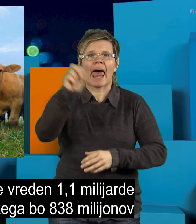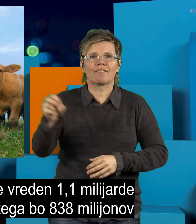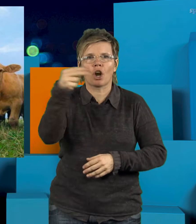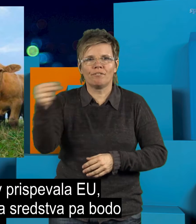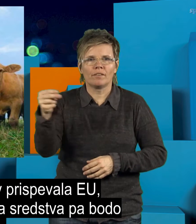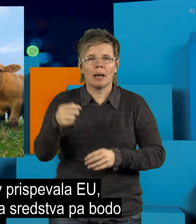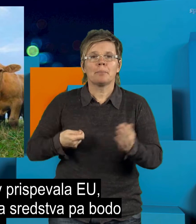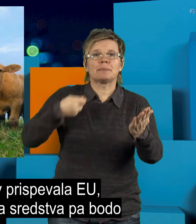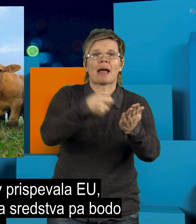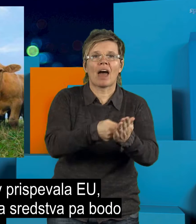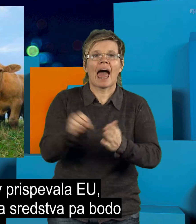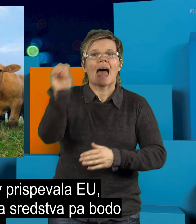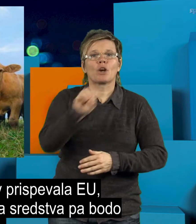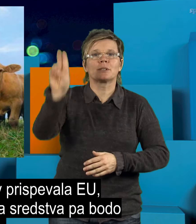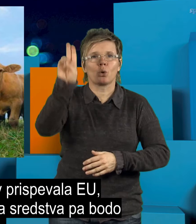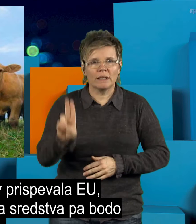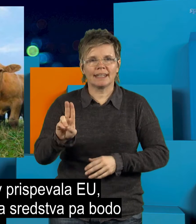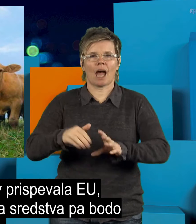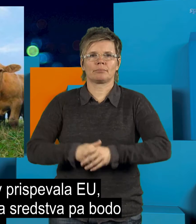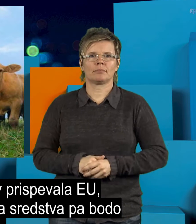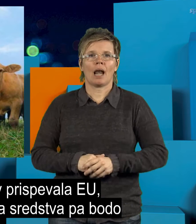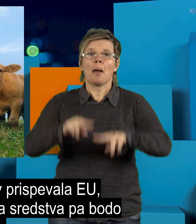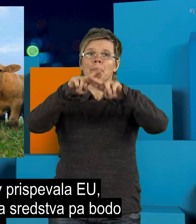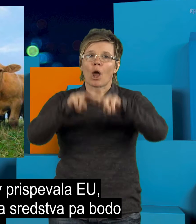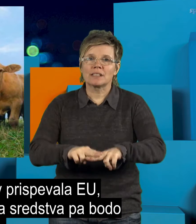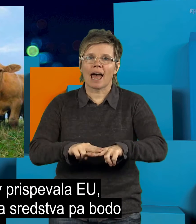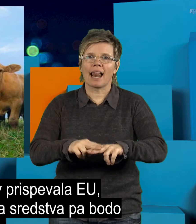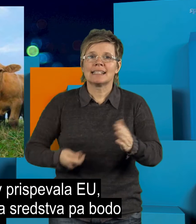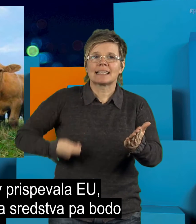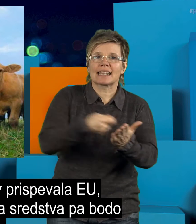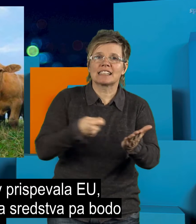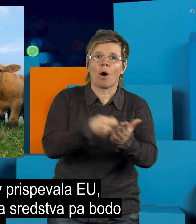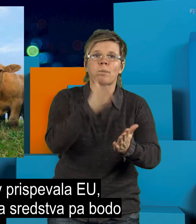unija, preostala sredstva pa bodo prišla iz državnega proračuna.